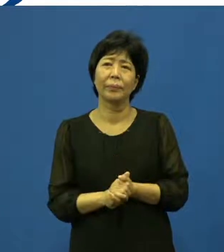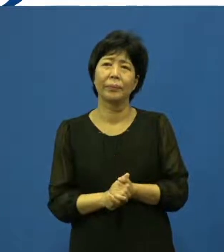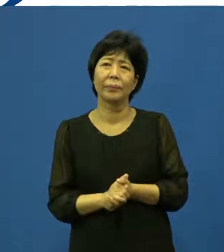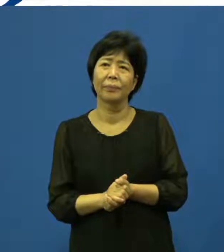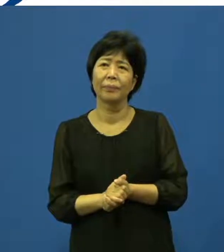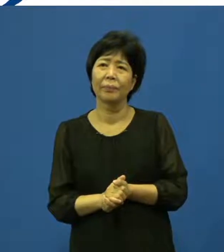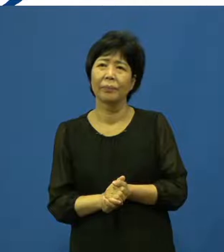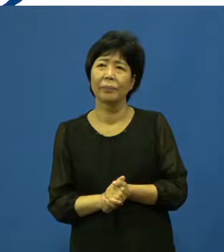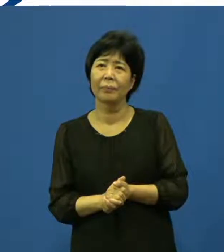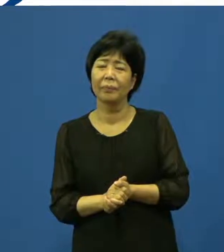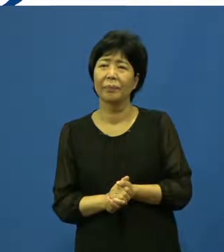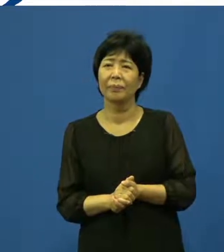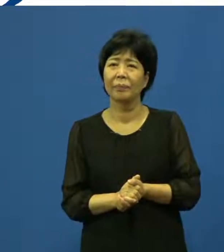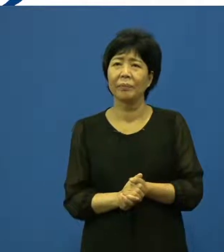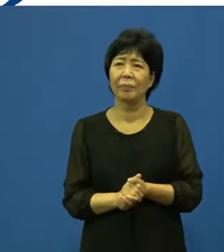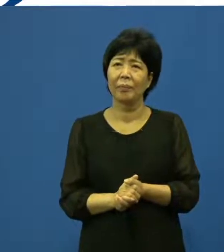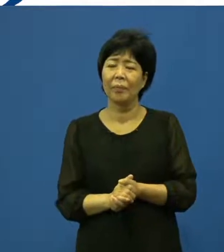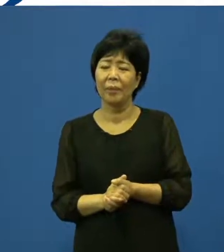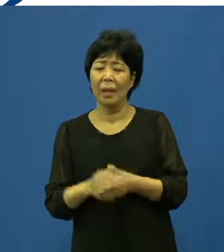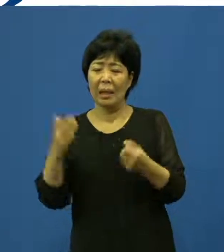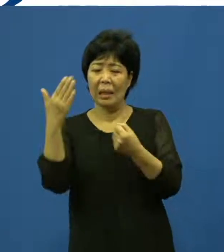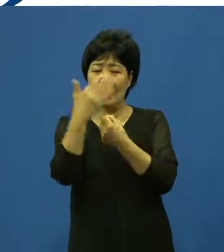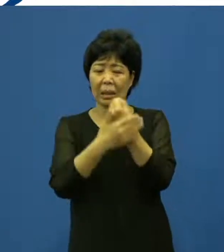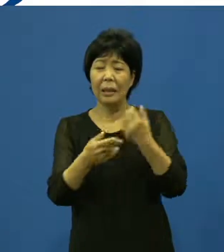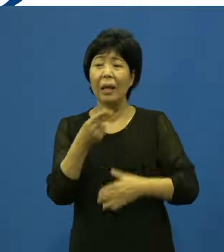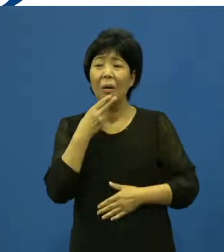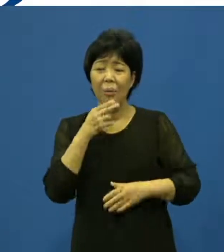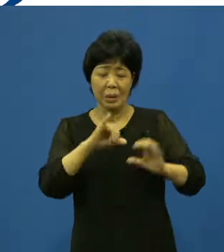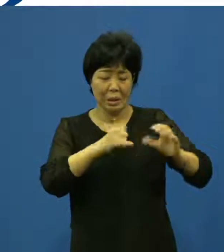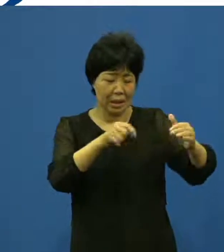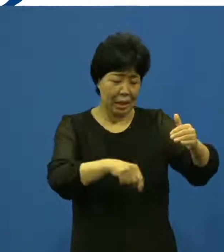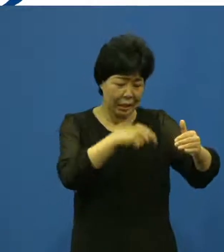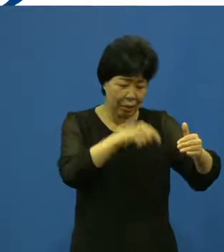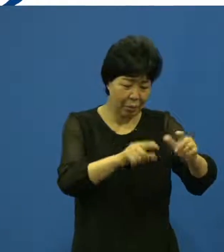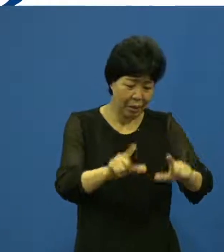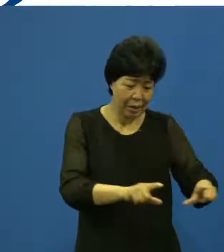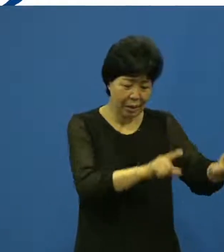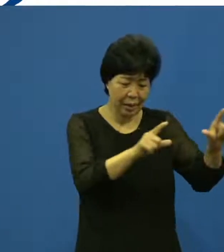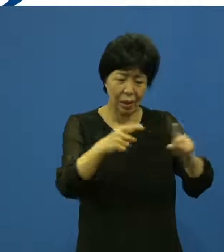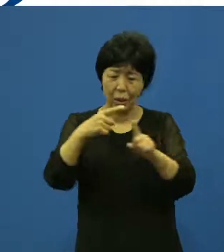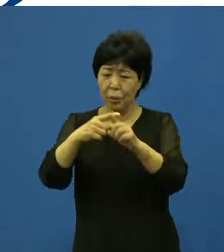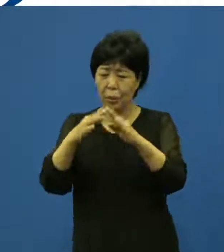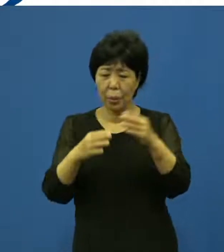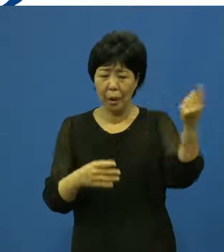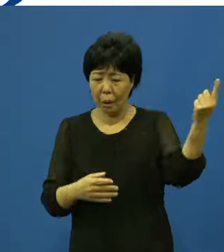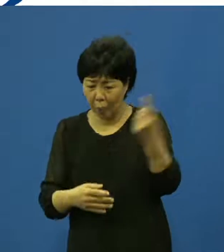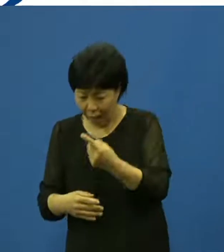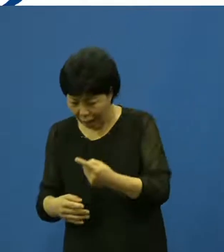여러분, 비은혜가 지배하는 살벌한 세상에 살던 사람들이 교회 오면 확연히 다른 걸 느껴야 합니다.